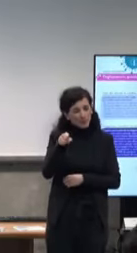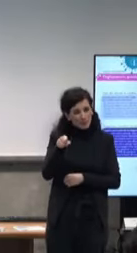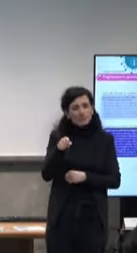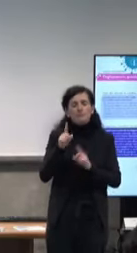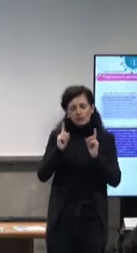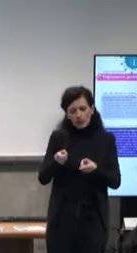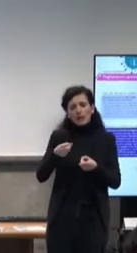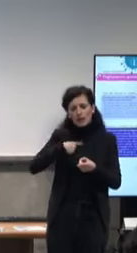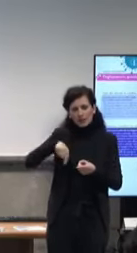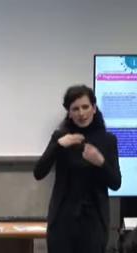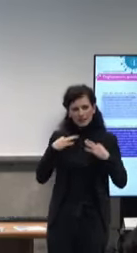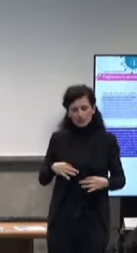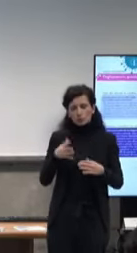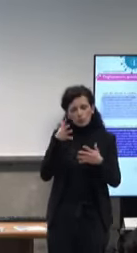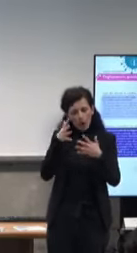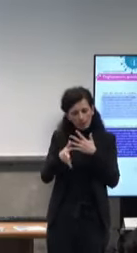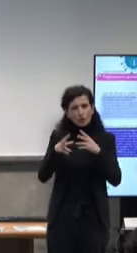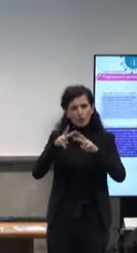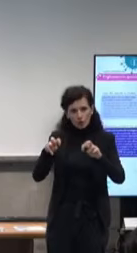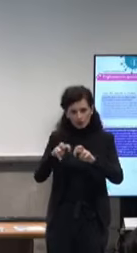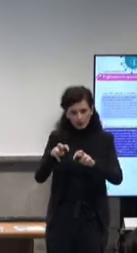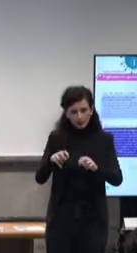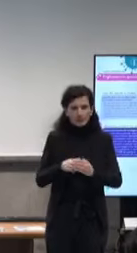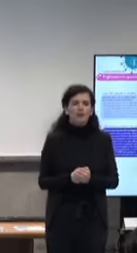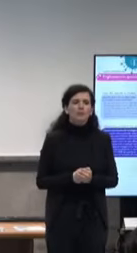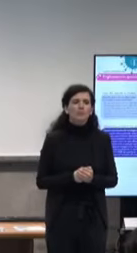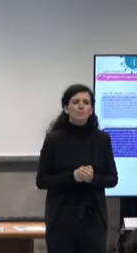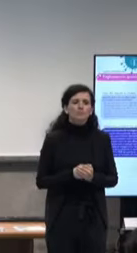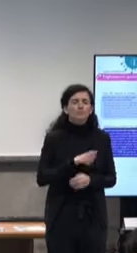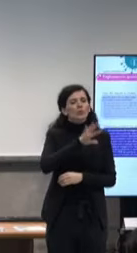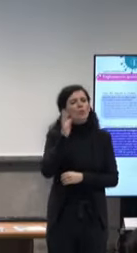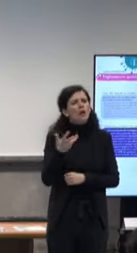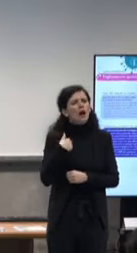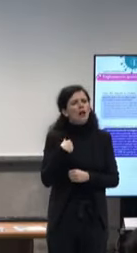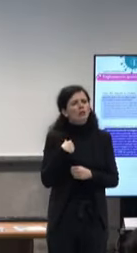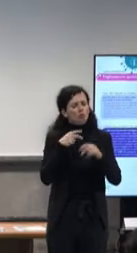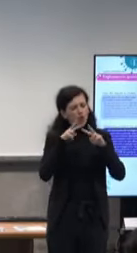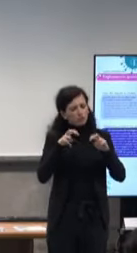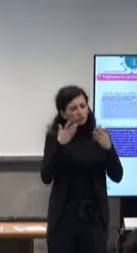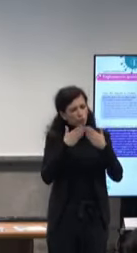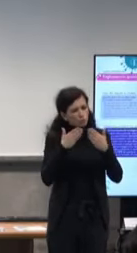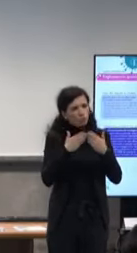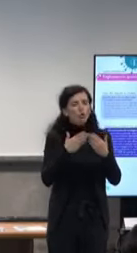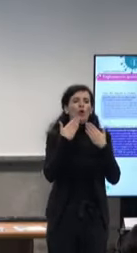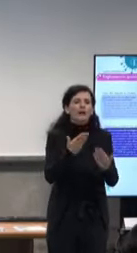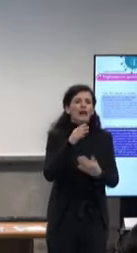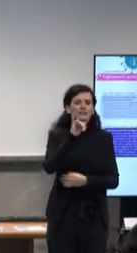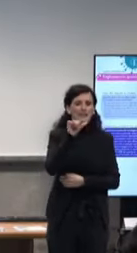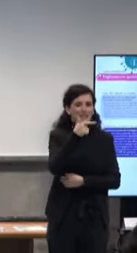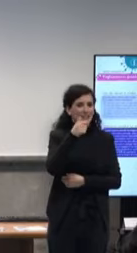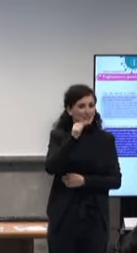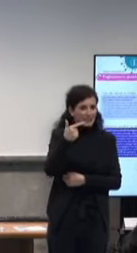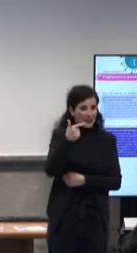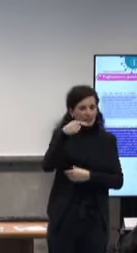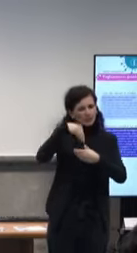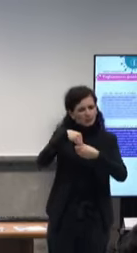andando l'altro approfondimento e qui voglio ringraziare anche gli state suo presidente professor blangiardo è tutta tutto lo staff e tutta